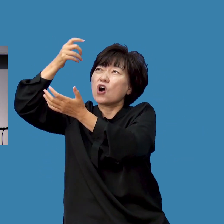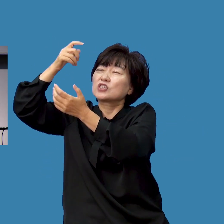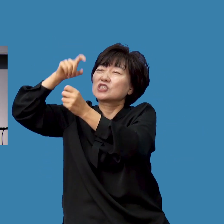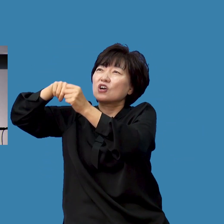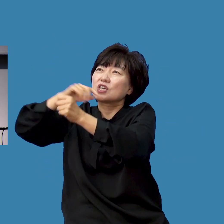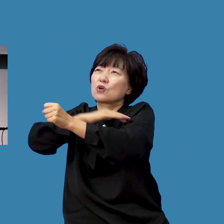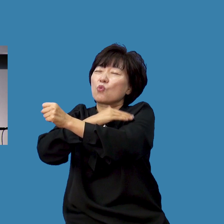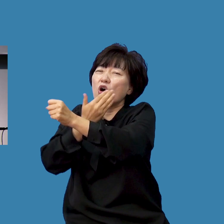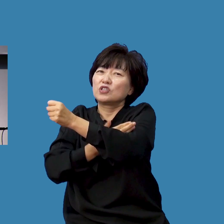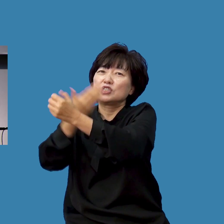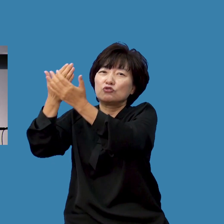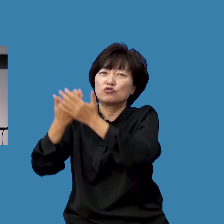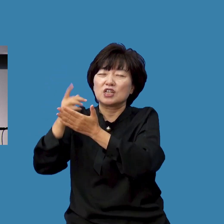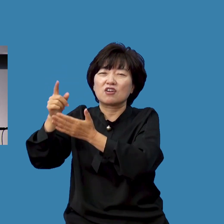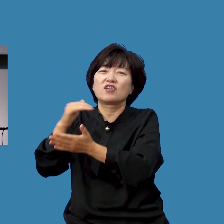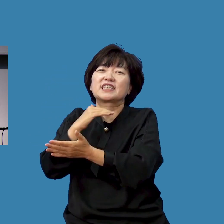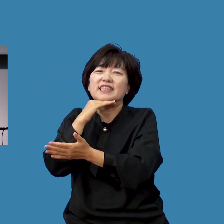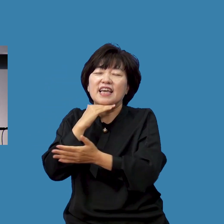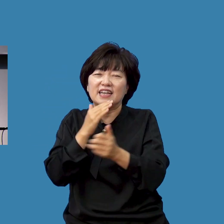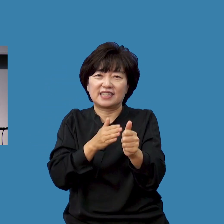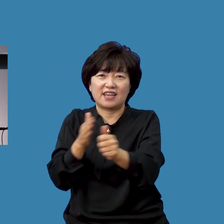영적인 권위를 주실 걸 기대하세요.